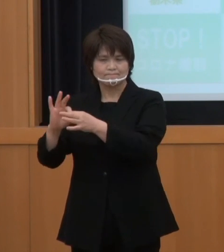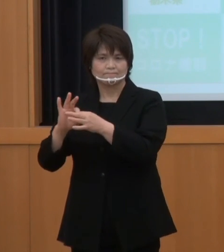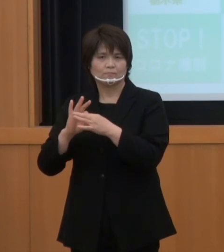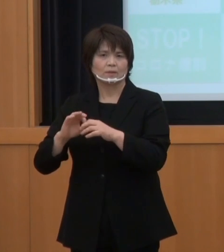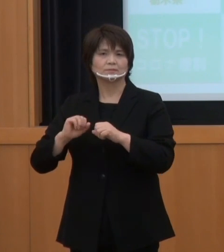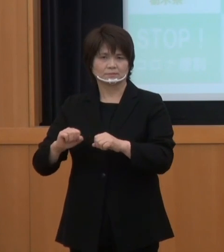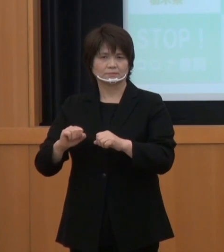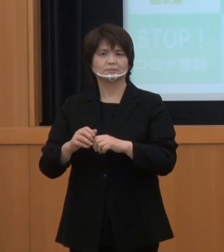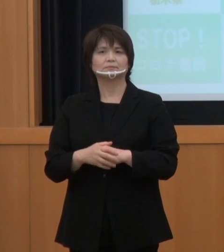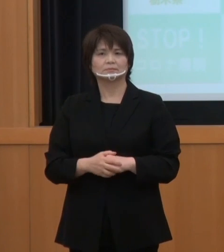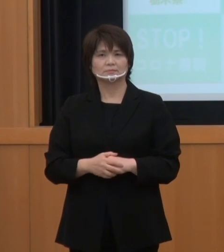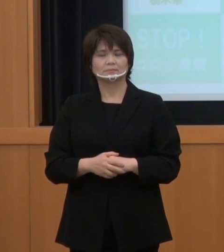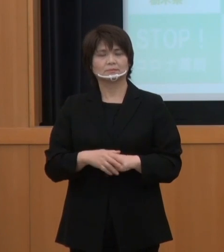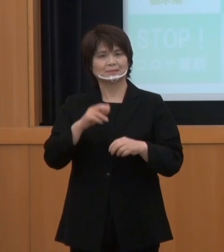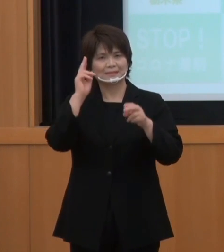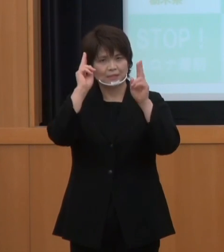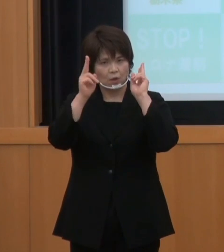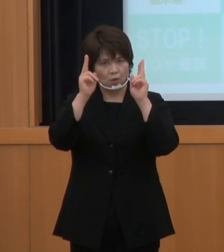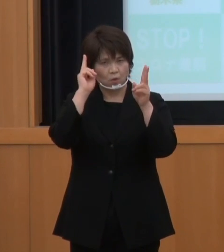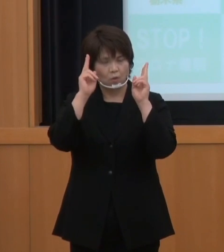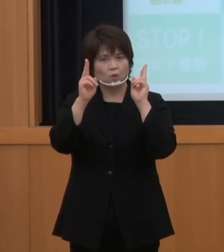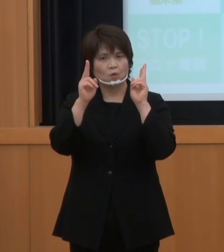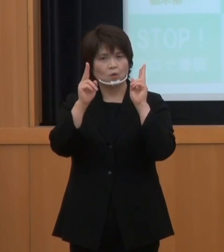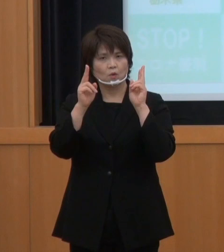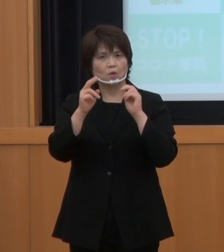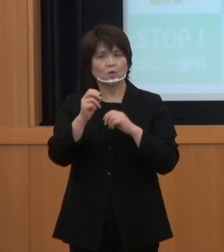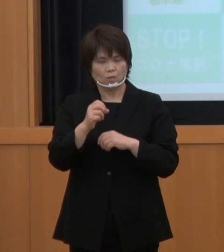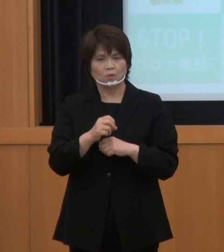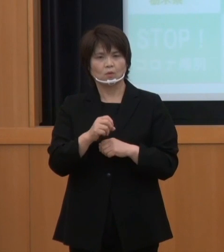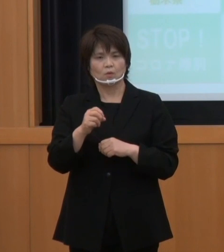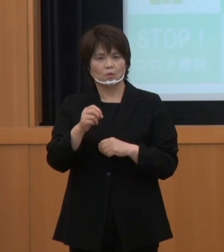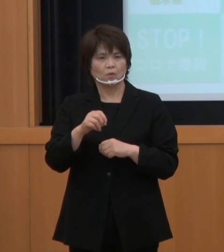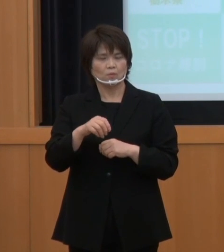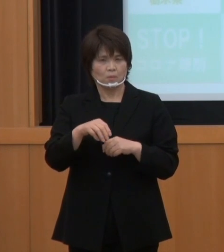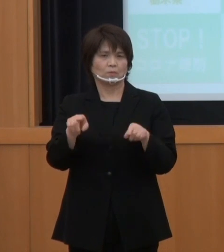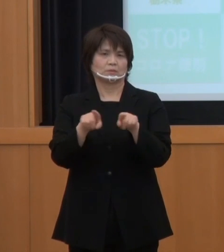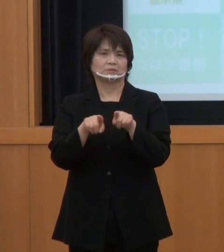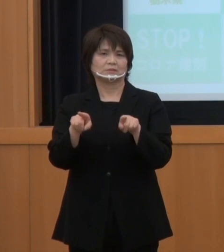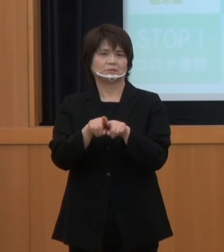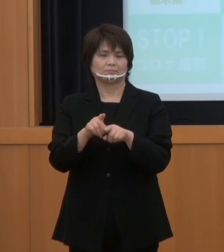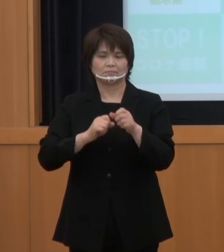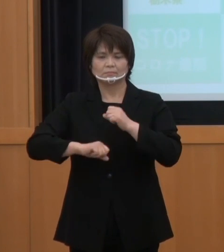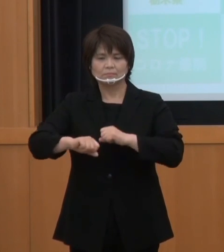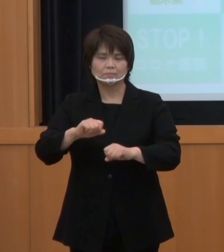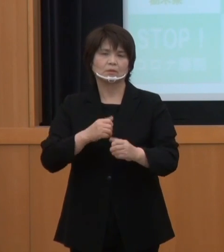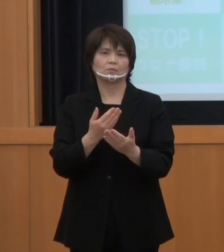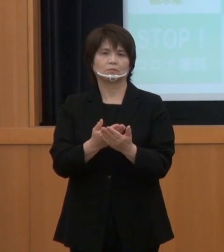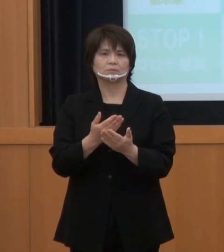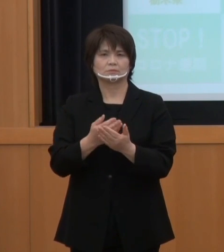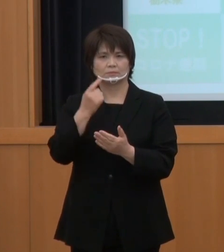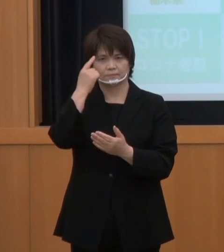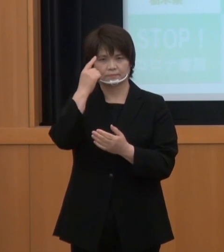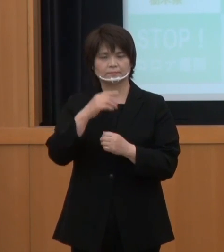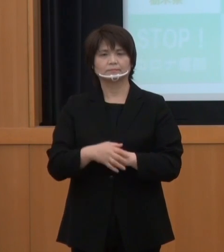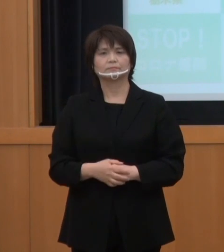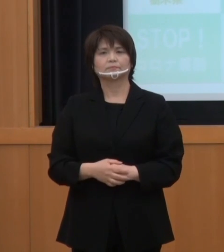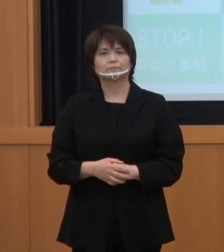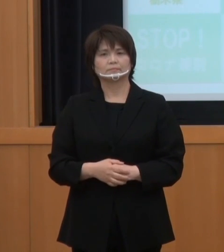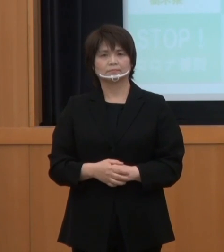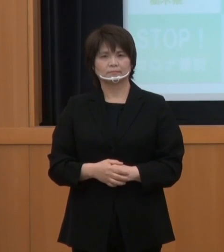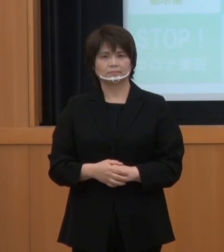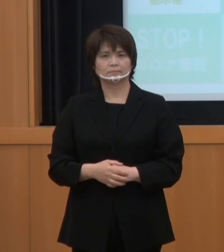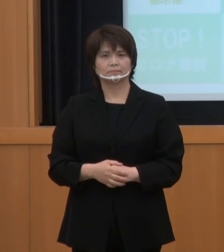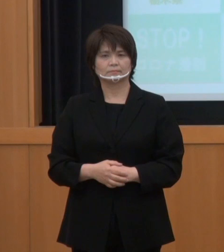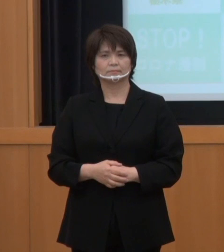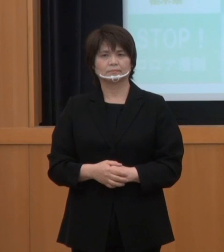して、企業として社を挙げて取り組んでもらうという仕組み、両面で